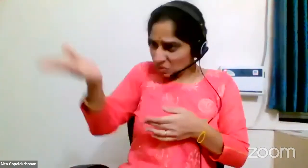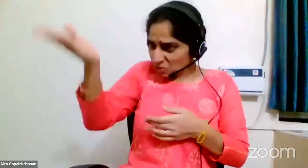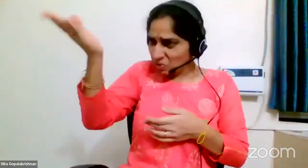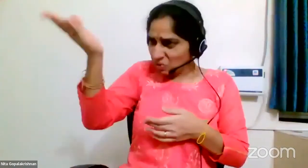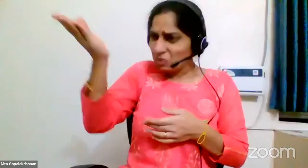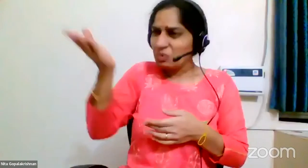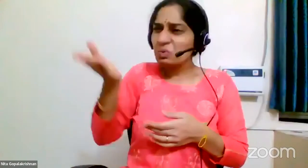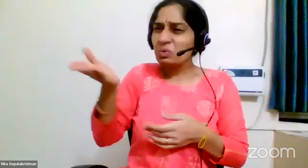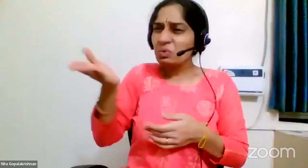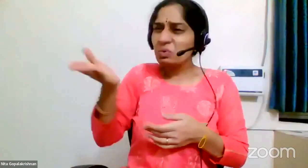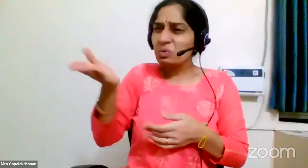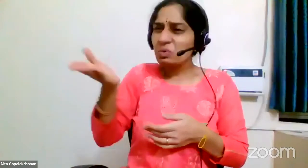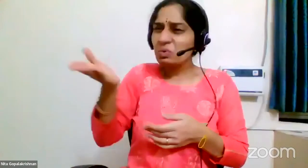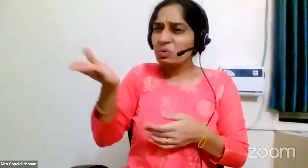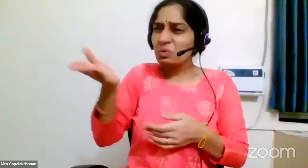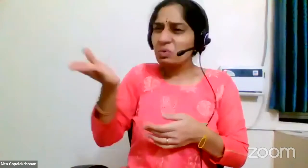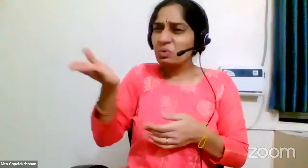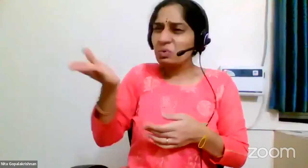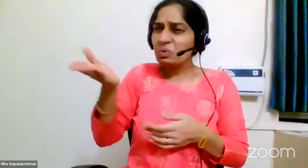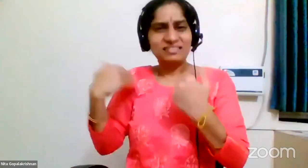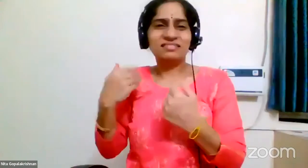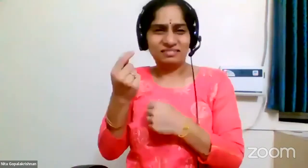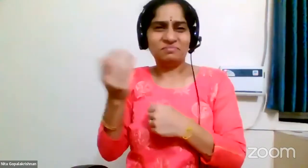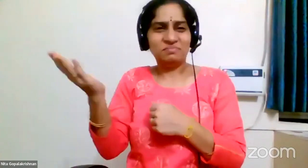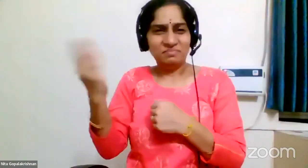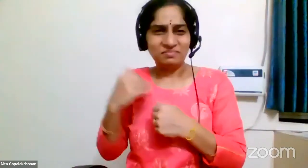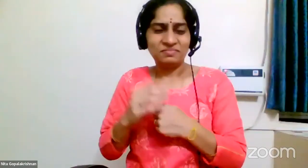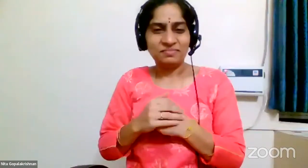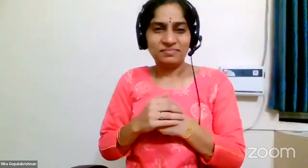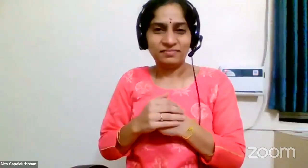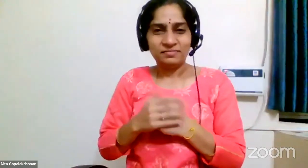तो आप सब जानते हैं सुदामा जी जाते हैं और